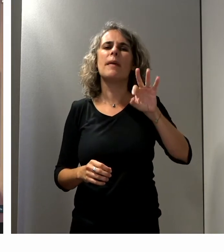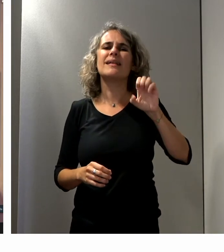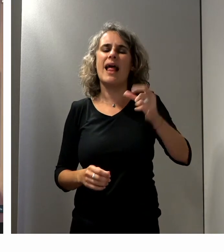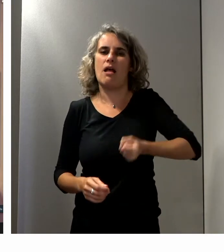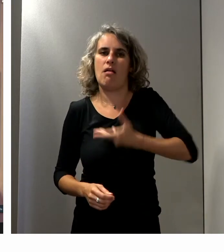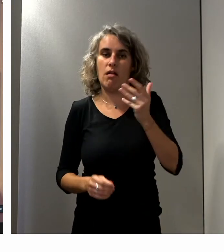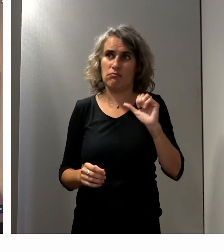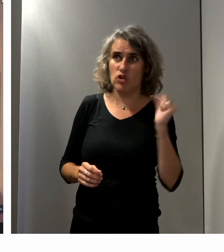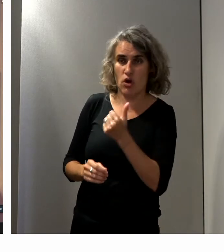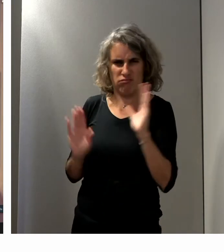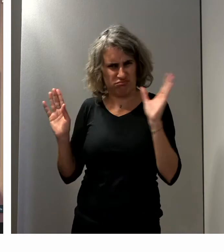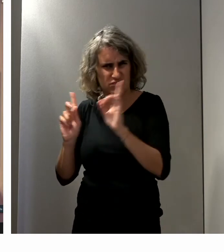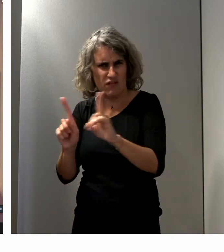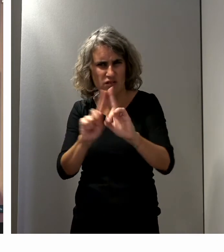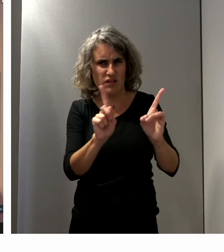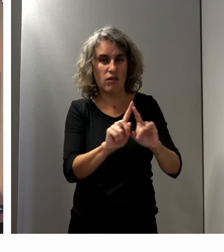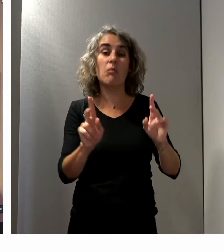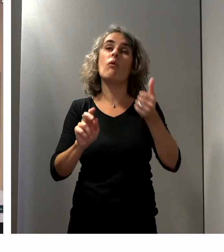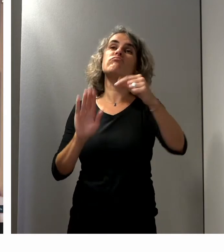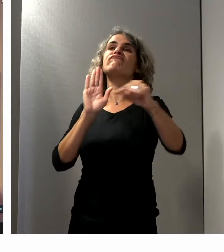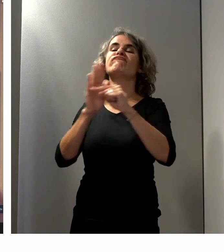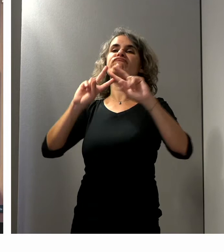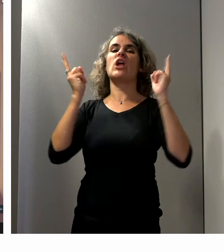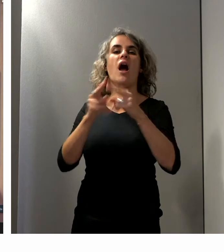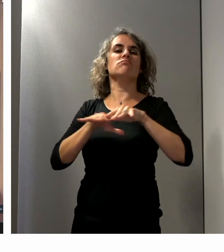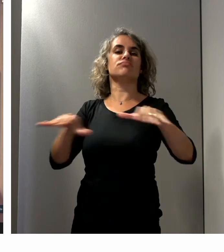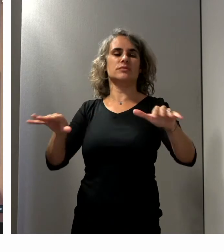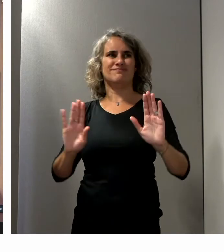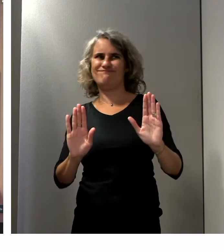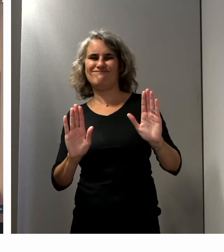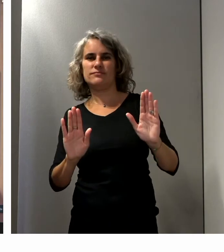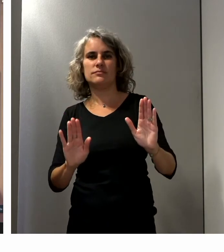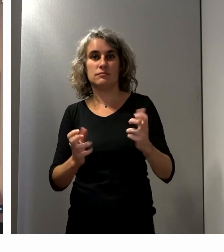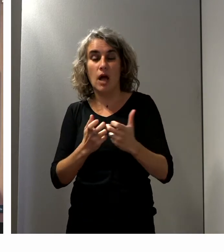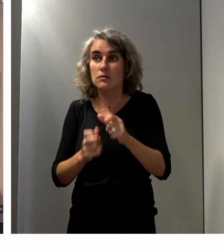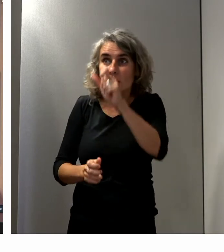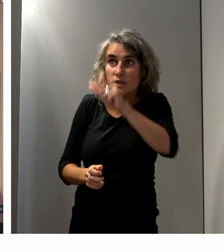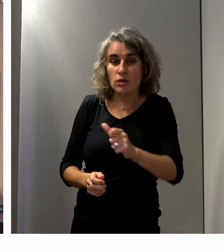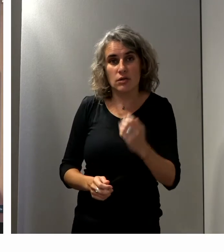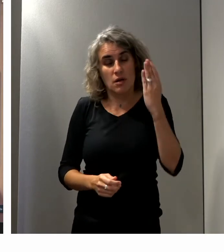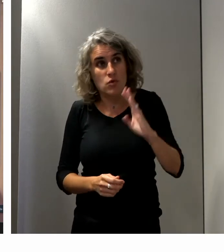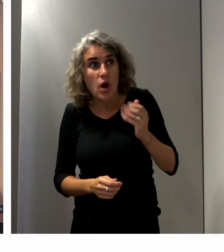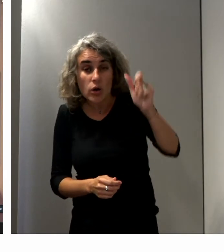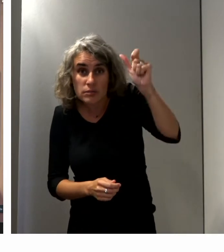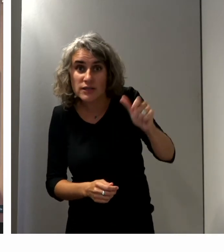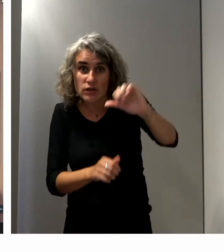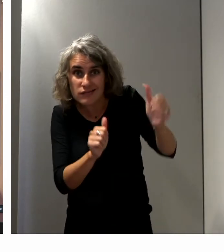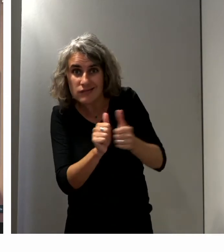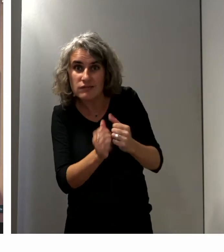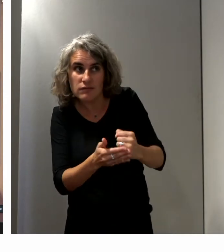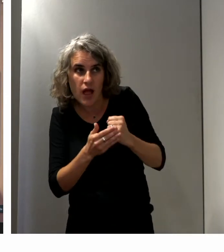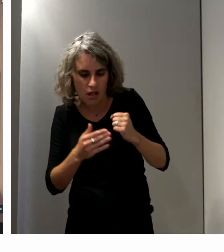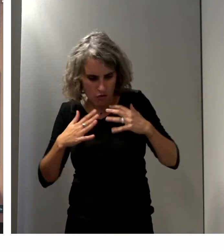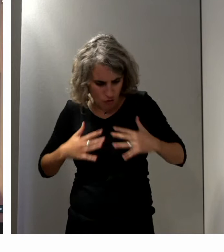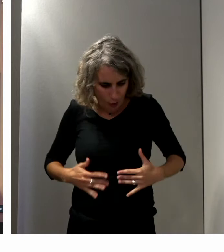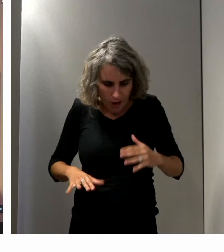éviter évidemment de généraliser. Si leur attente est faite de passer par le recours à un tiers dans la découverte du corps